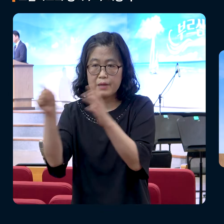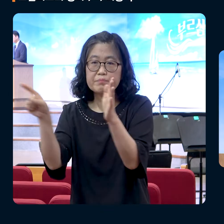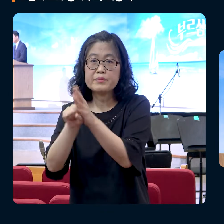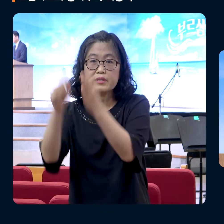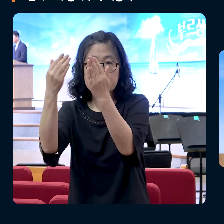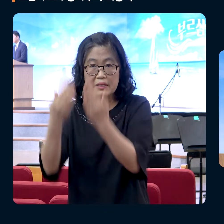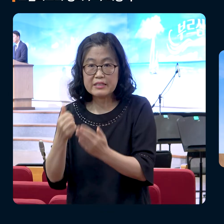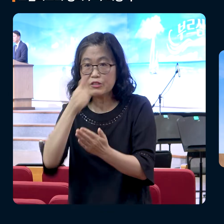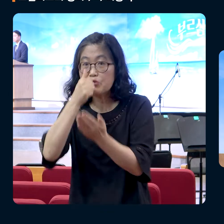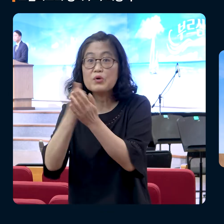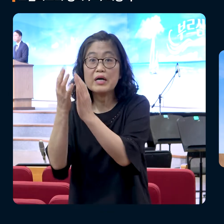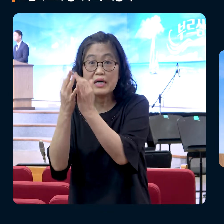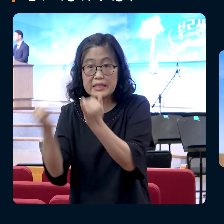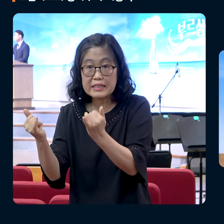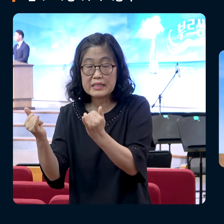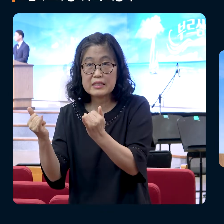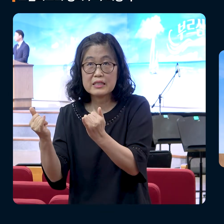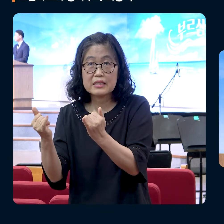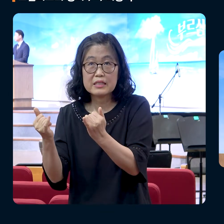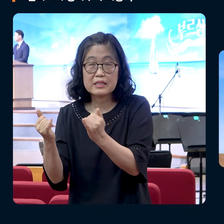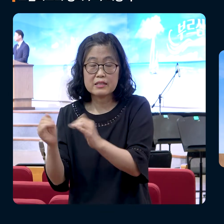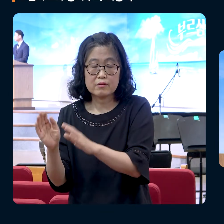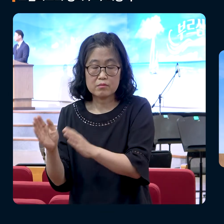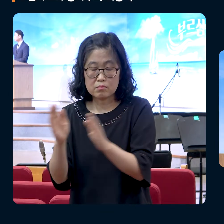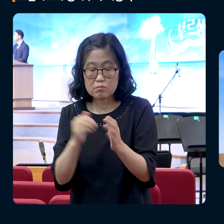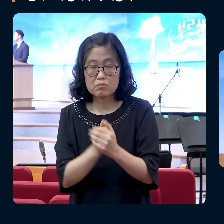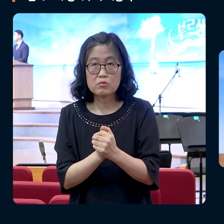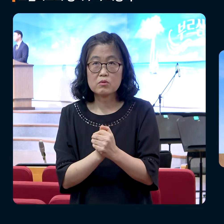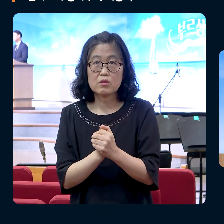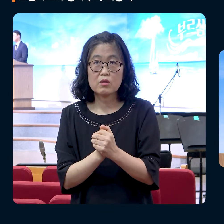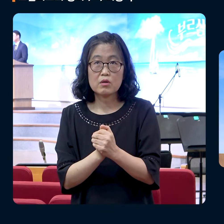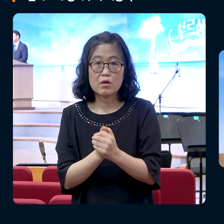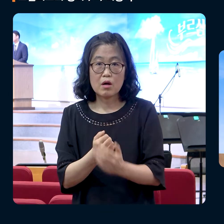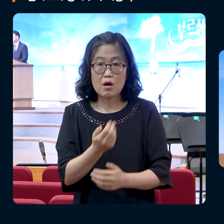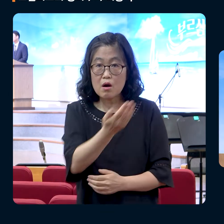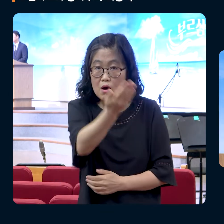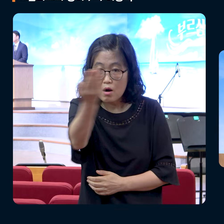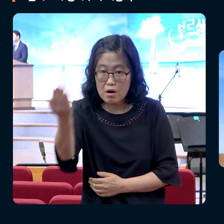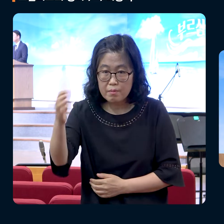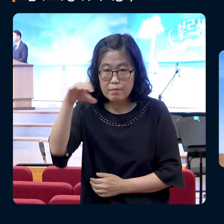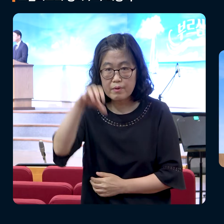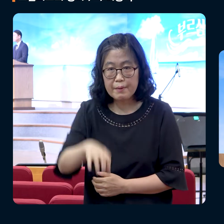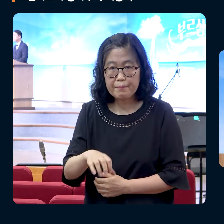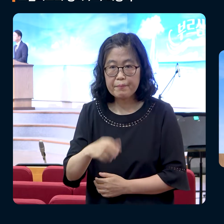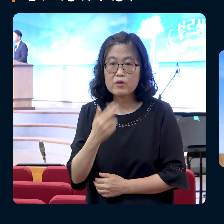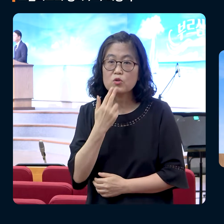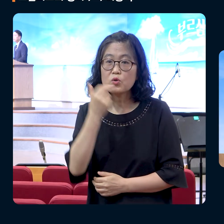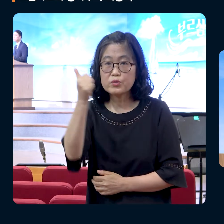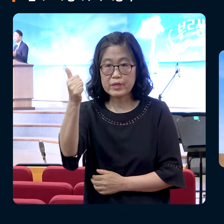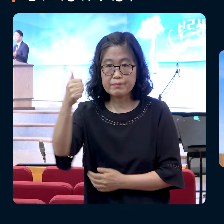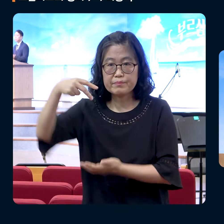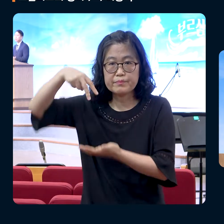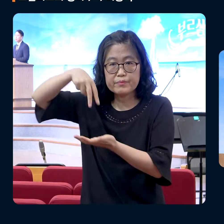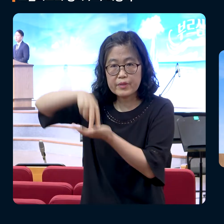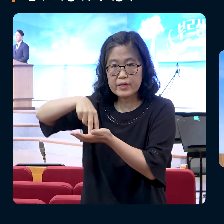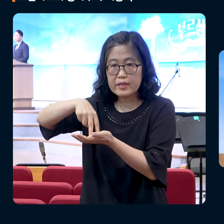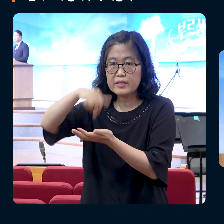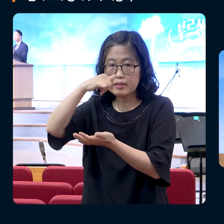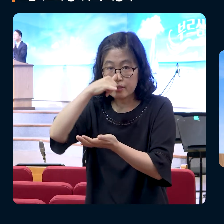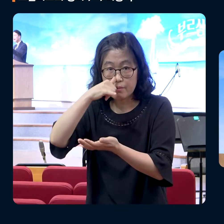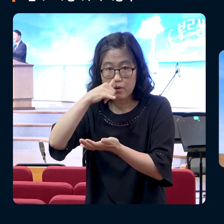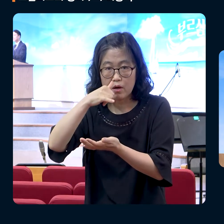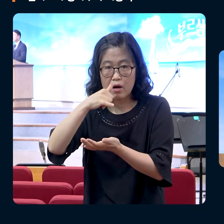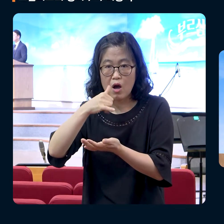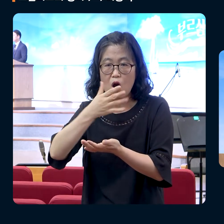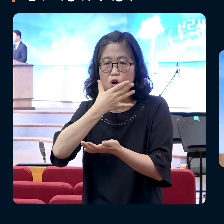나았겠습니까? 여러분 앞에 만약에 요셉이 서 있다라고 생각해 보십시오. 그럼 여러분 이렇게 생각할 수 있겠습니까? 아이고,